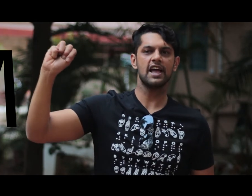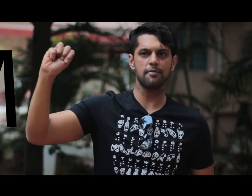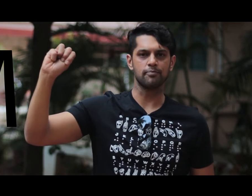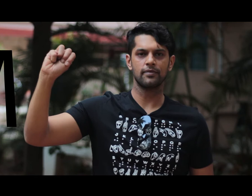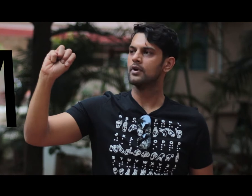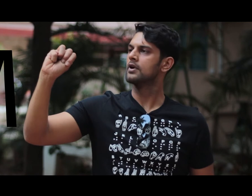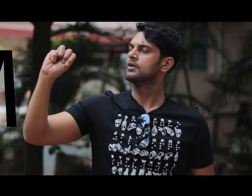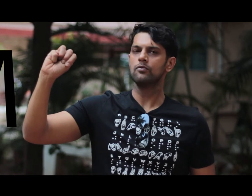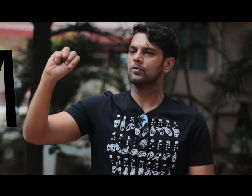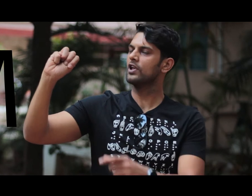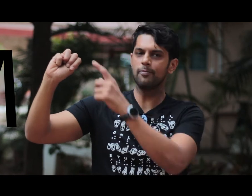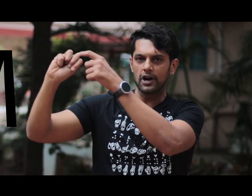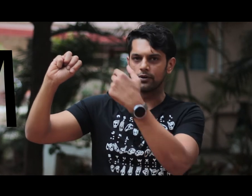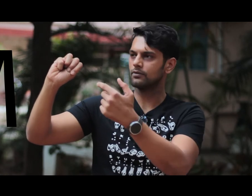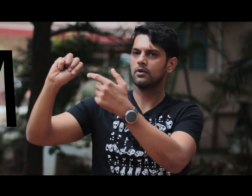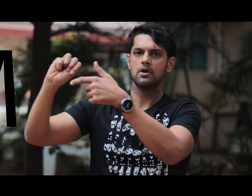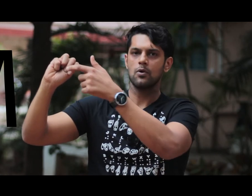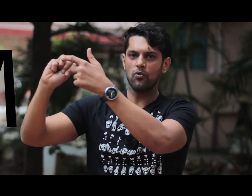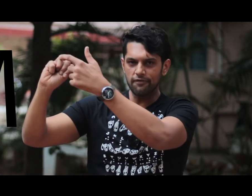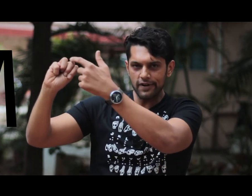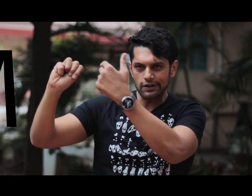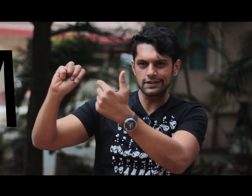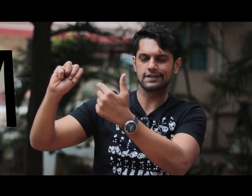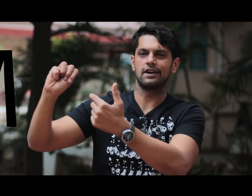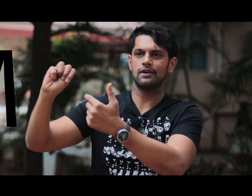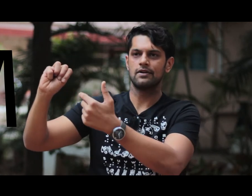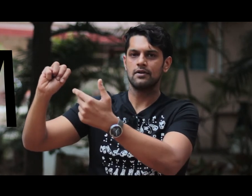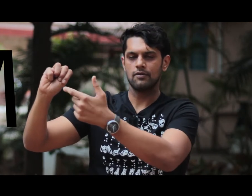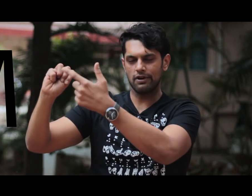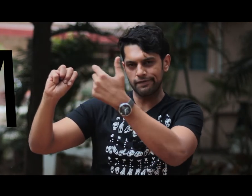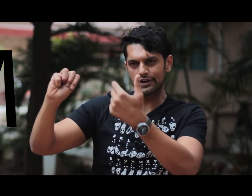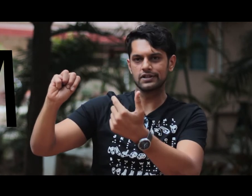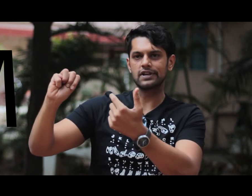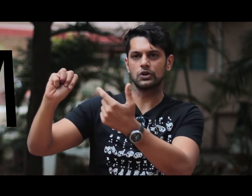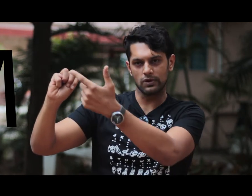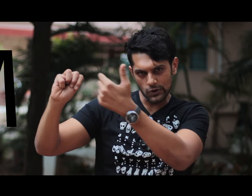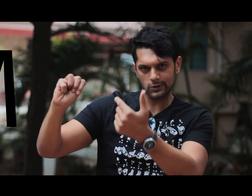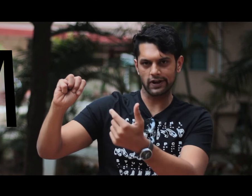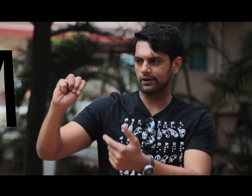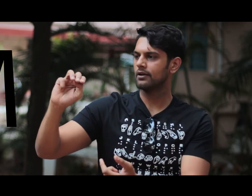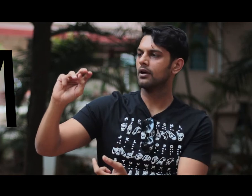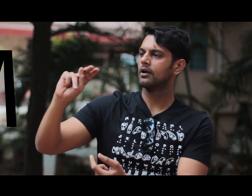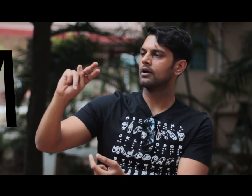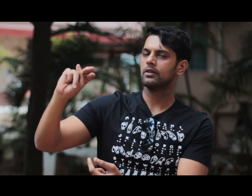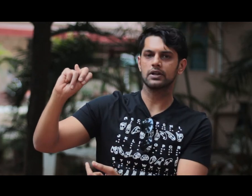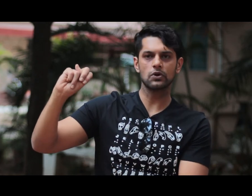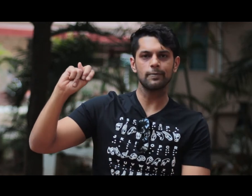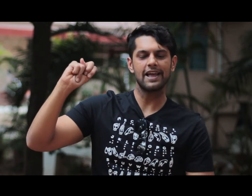ಎಂ ಒನ್ ಬೆರಳು One finger this side, one finger this side, towards your side. That is going to